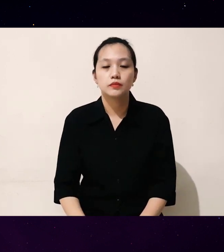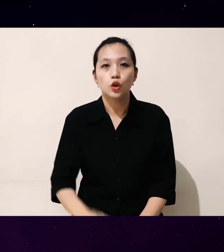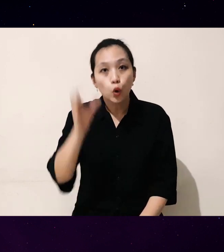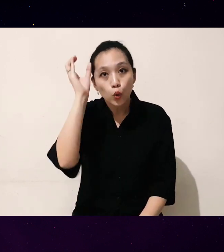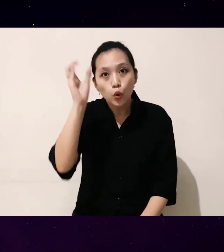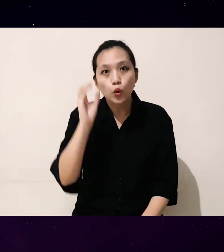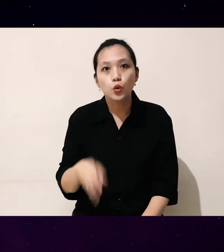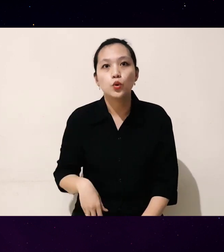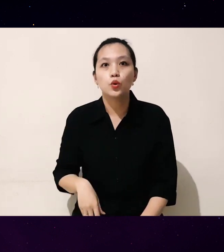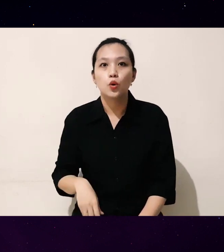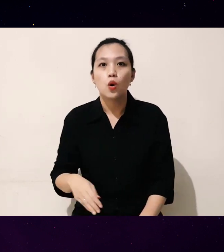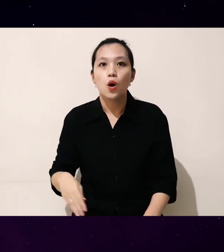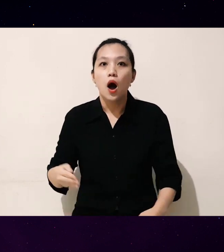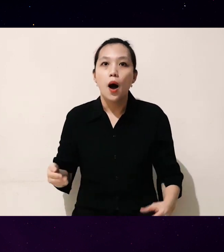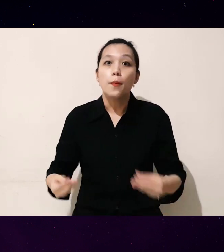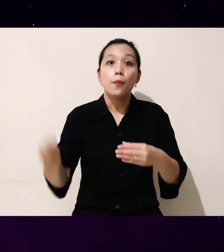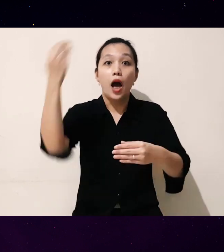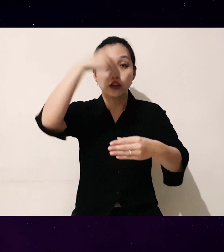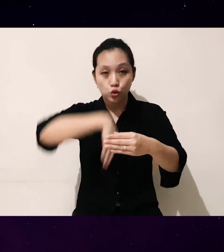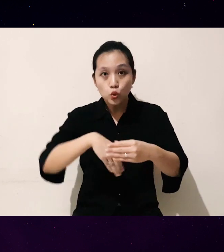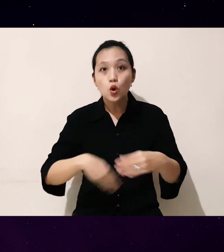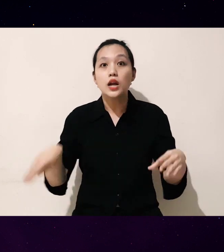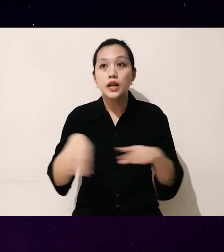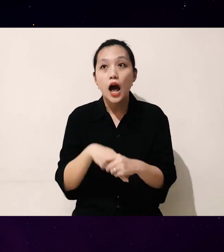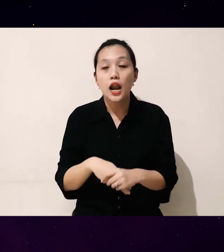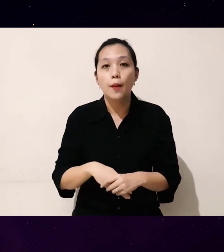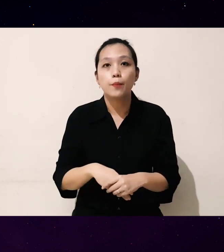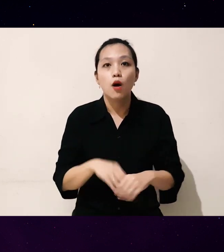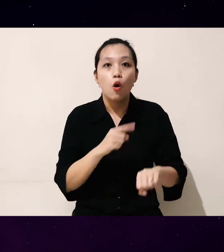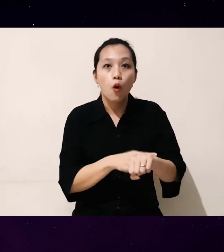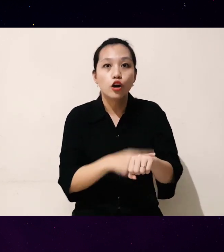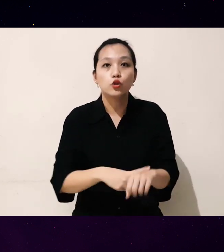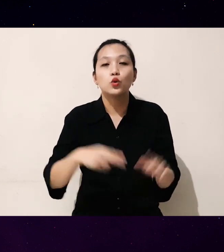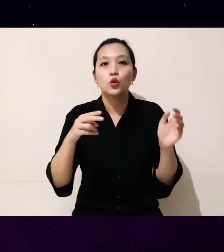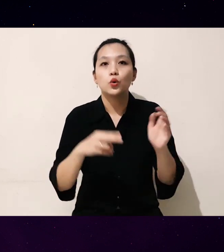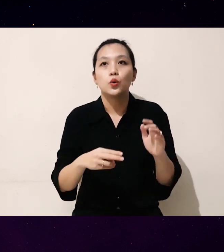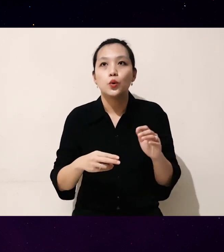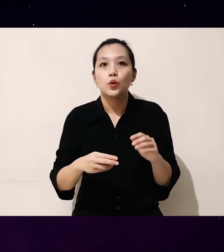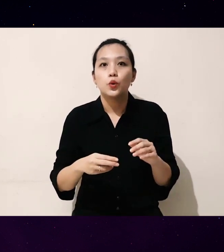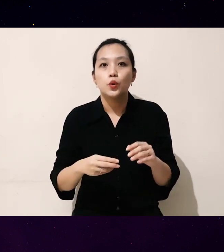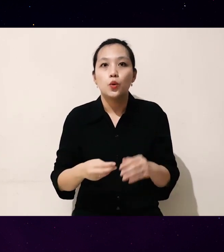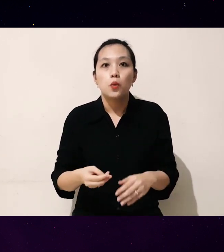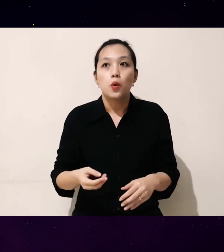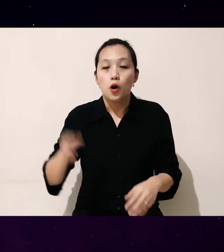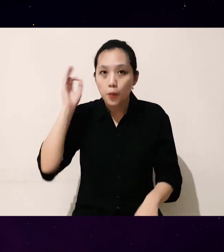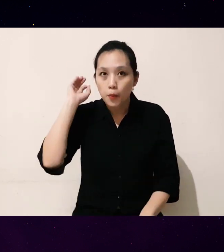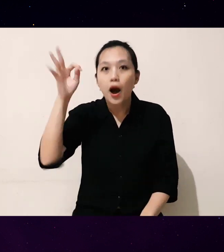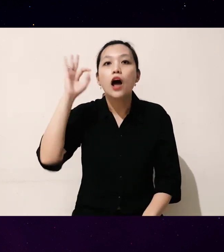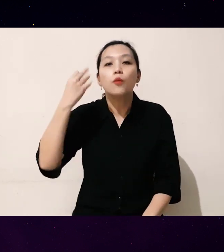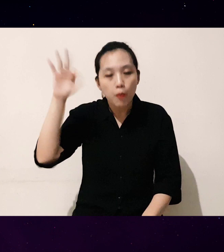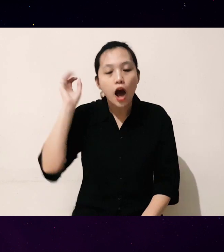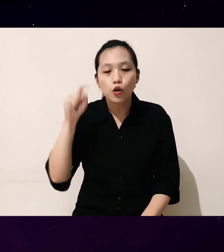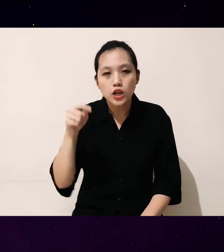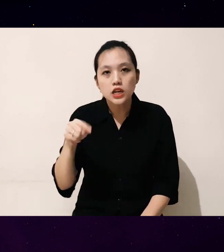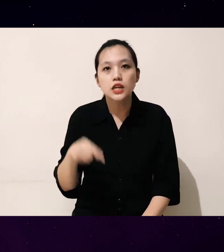Anda dari hari ini menuju ke masa-masa yang akan datang, termasuk kepada new normal, dan lebih daripada new